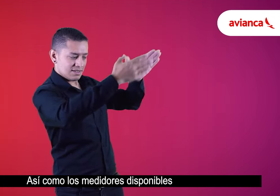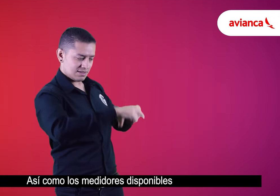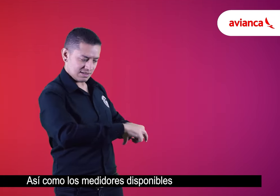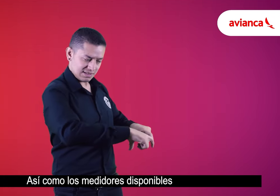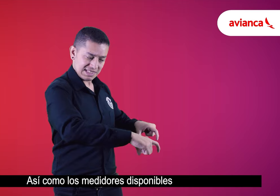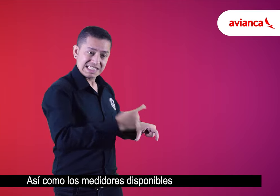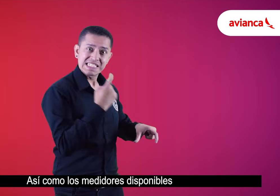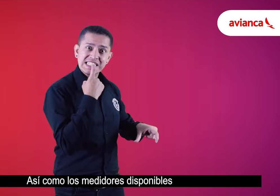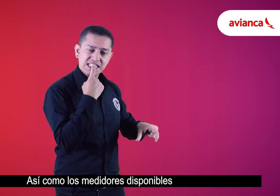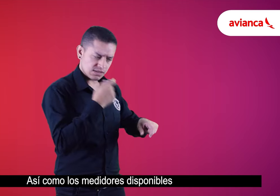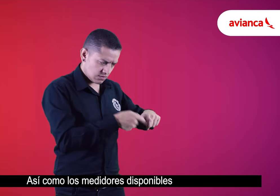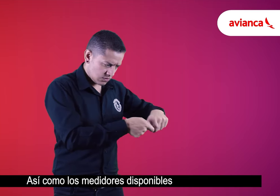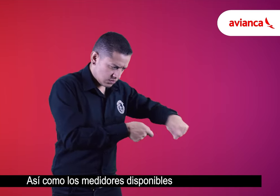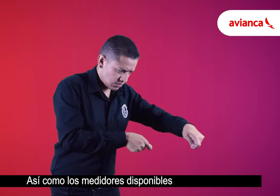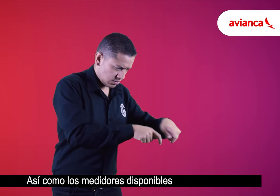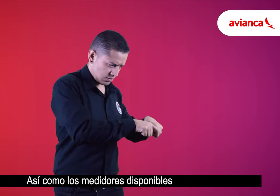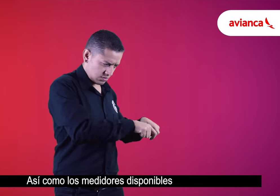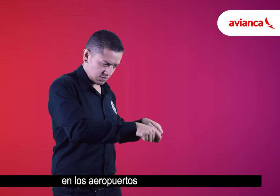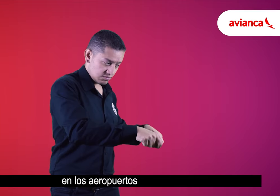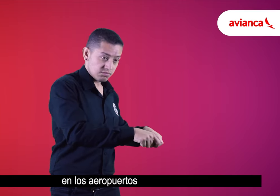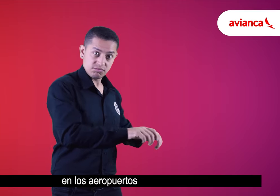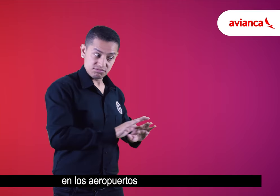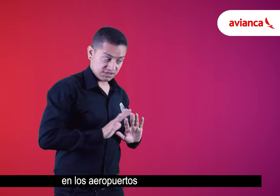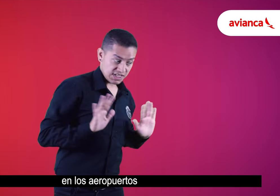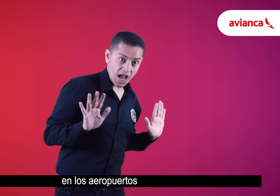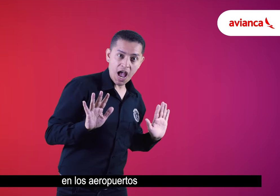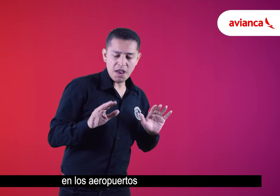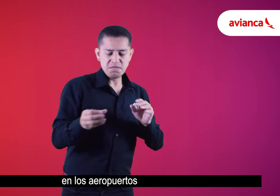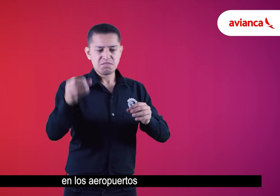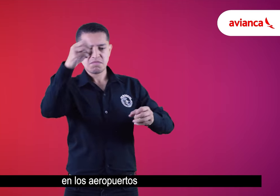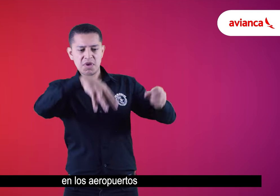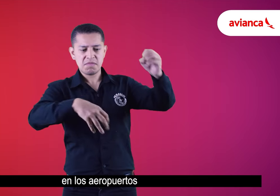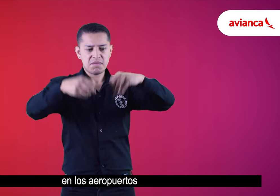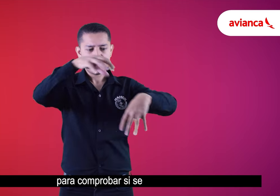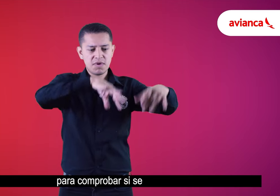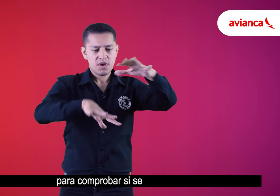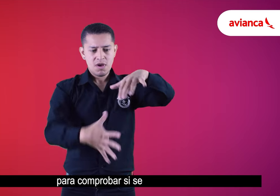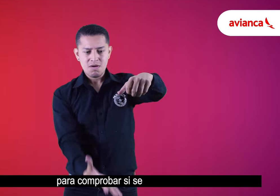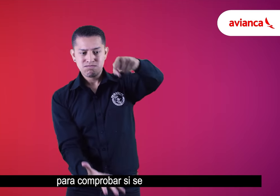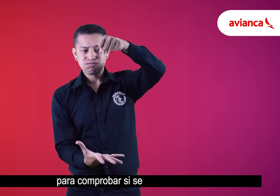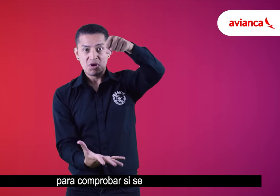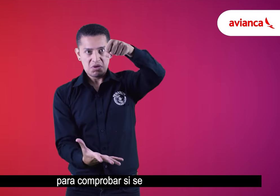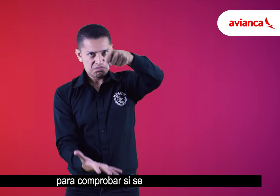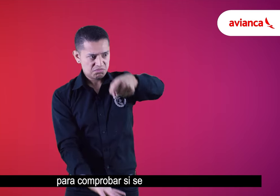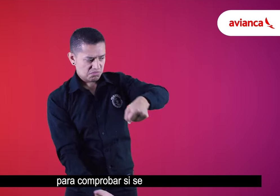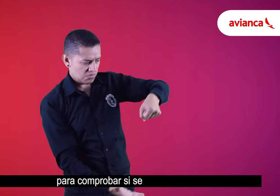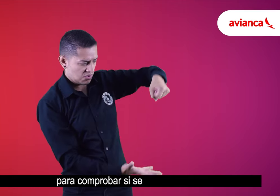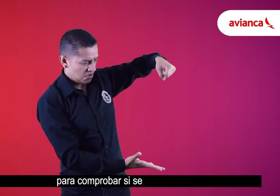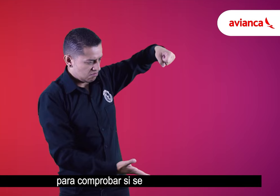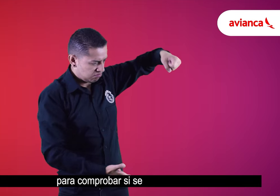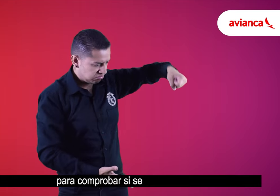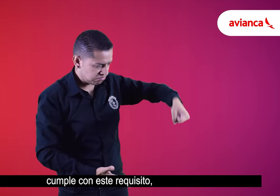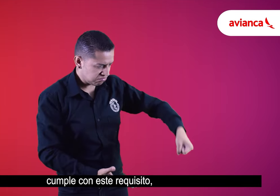así como los medidores disponibles en los aeropuertos para comprobar si se cumple con este